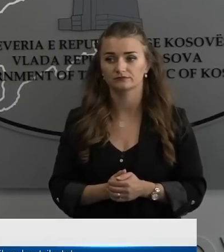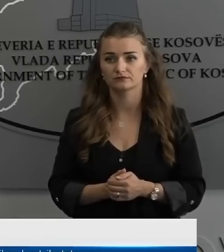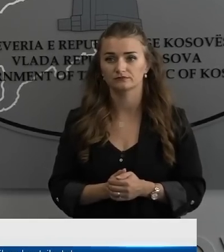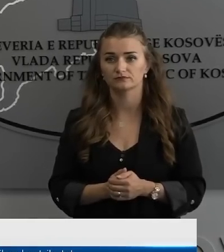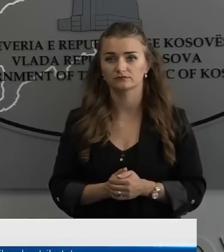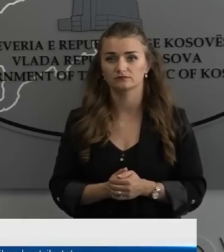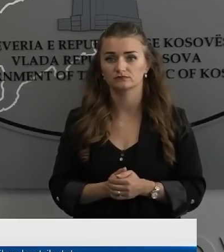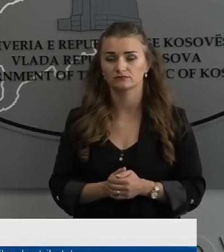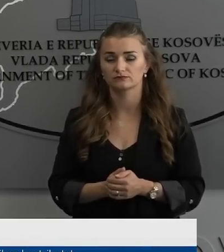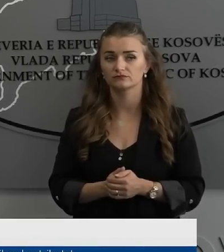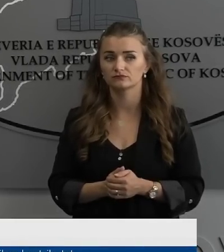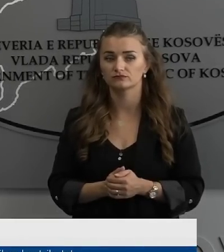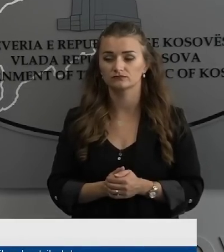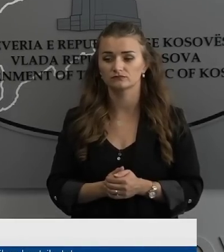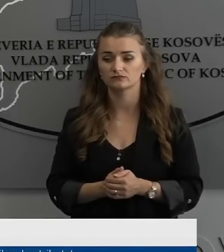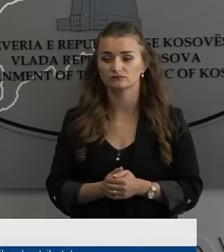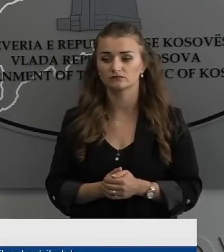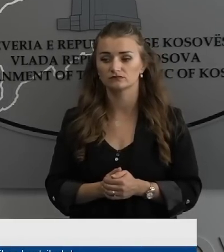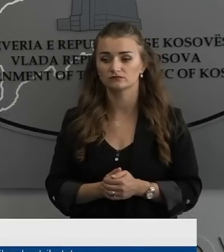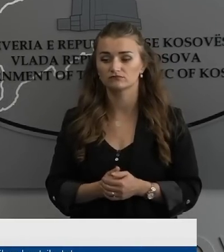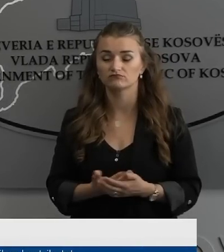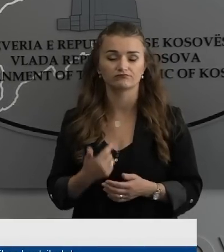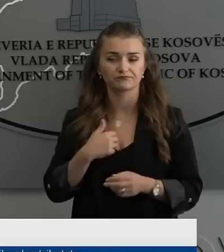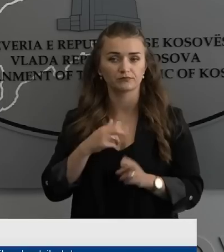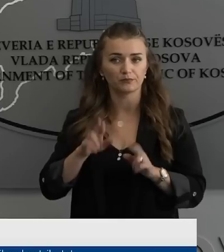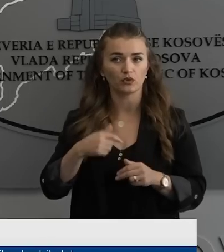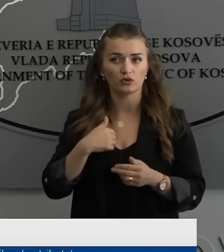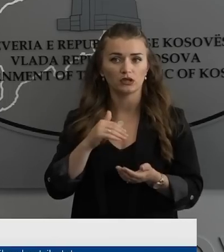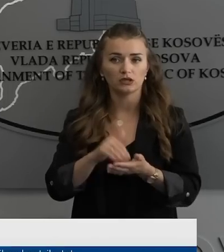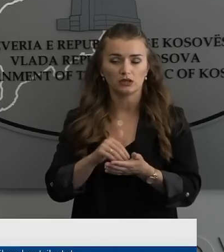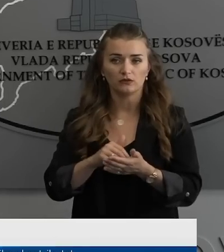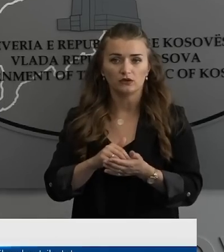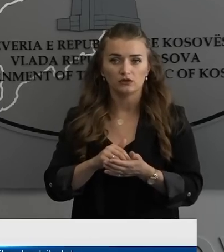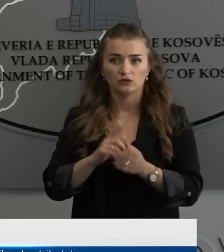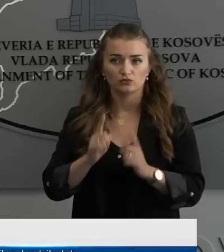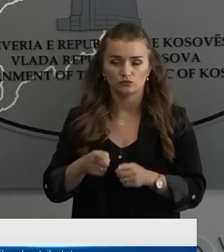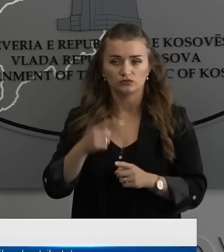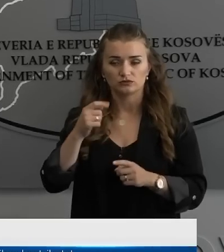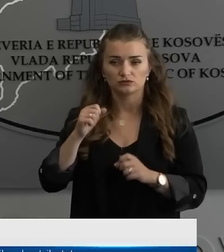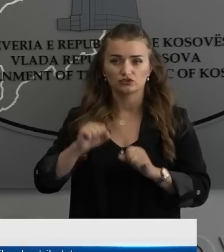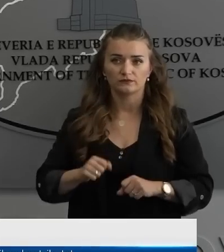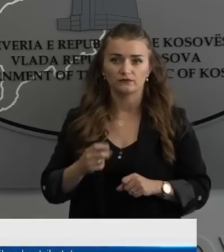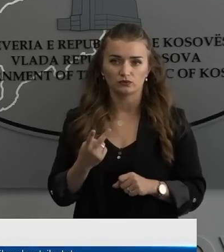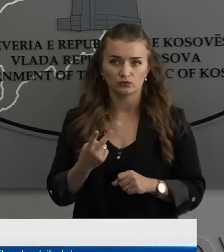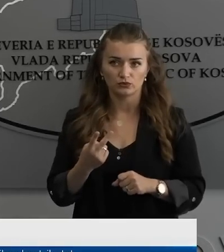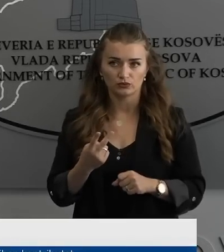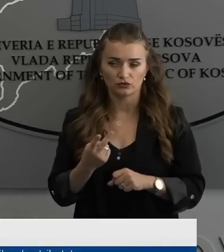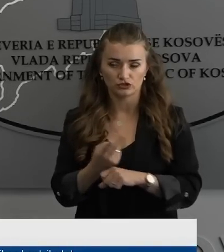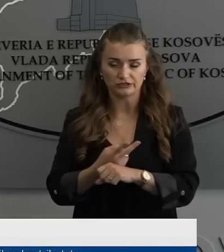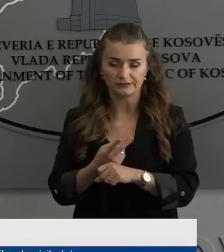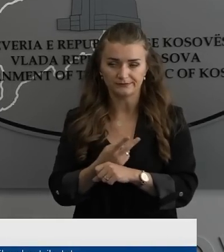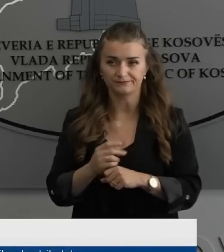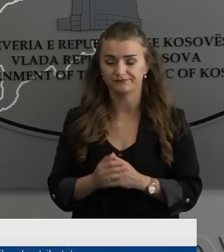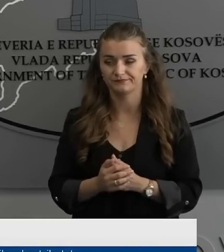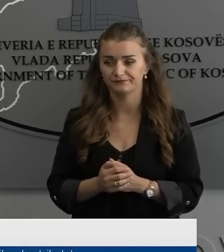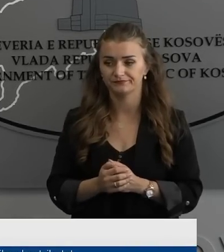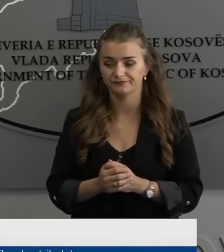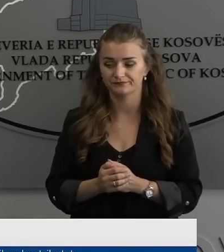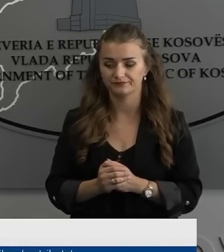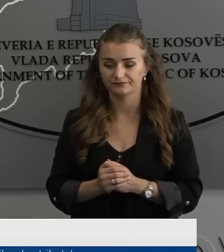për mua e nevojshme që ta kemi mbledhjen e dy qeverive. Nëse